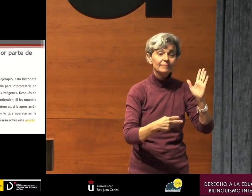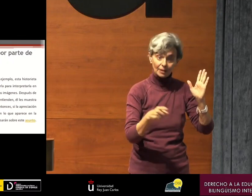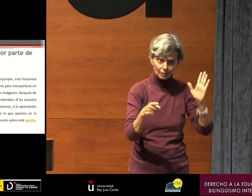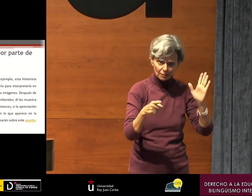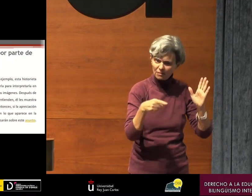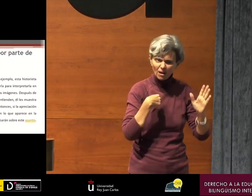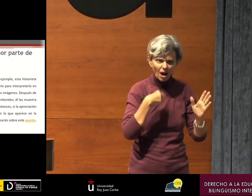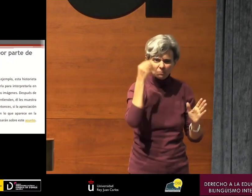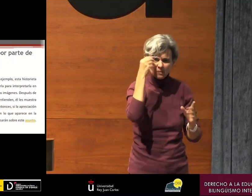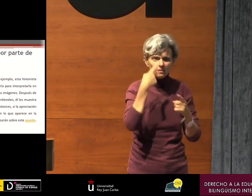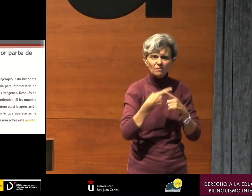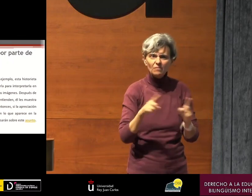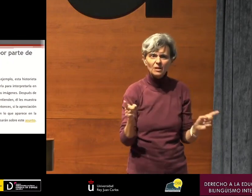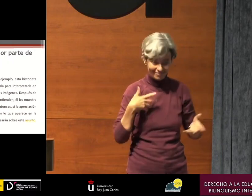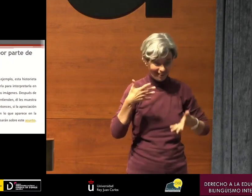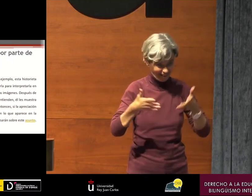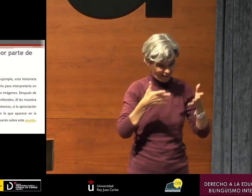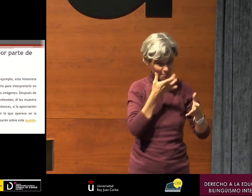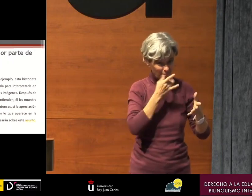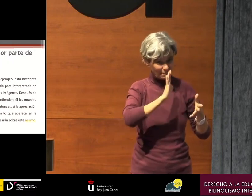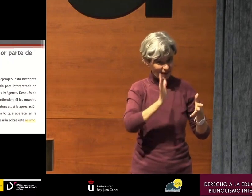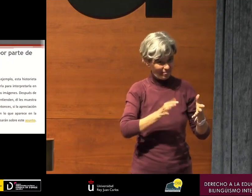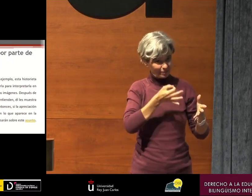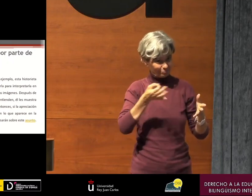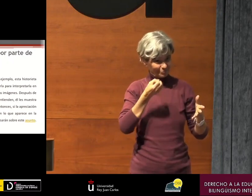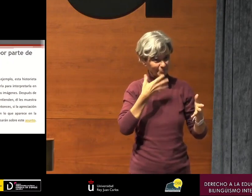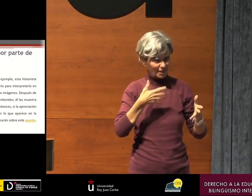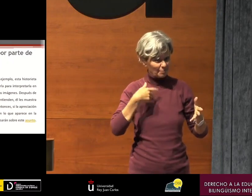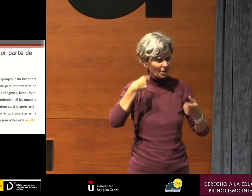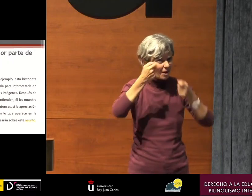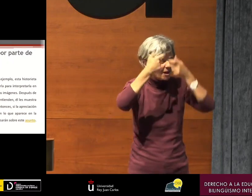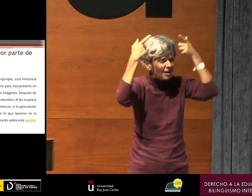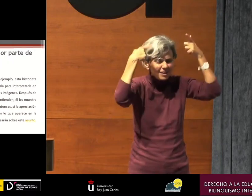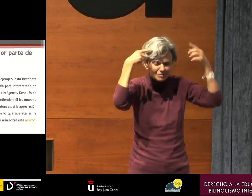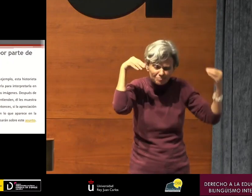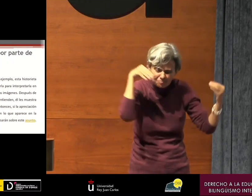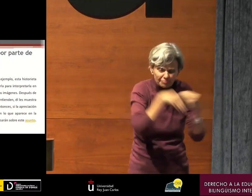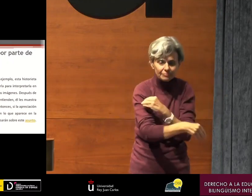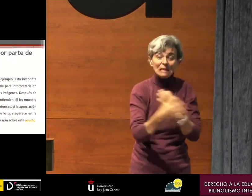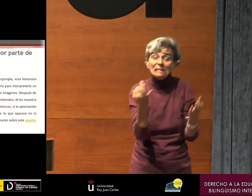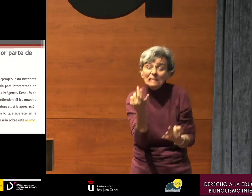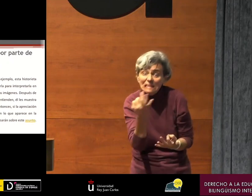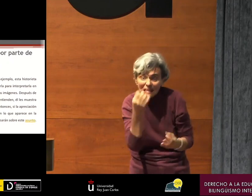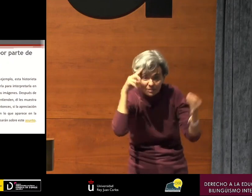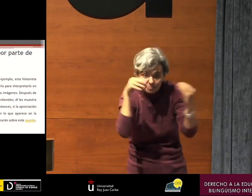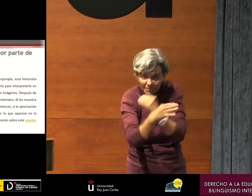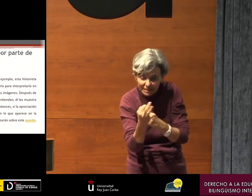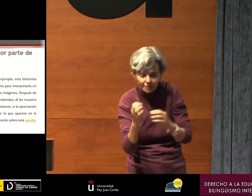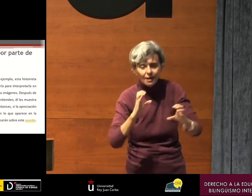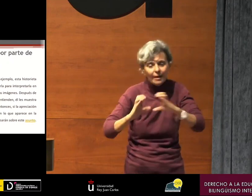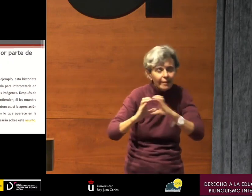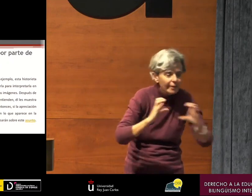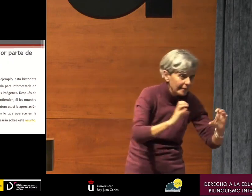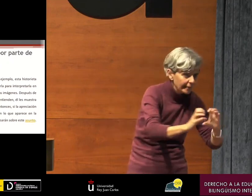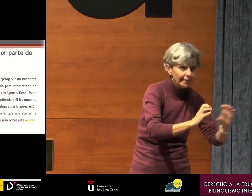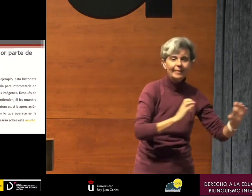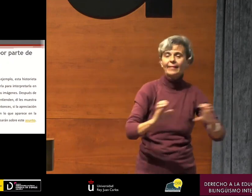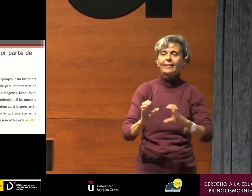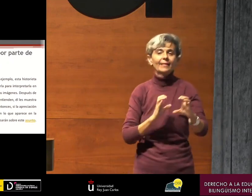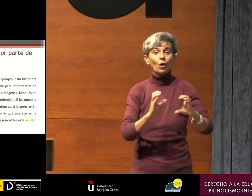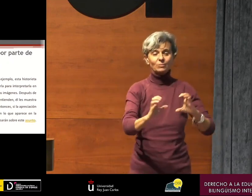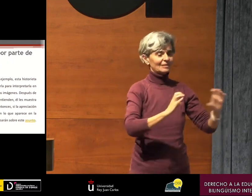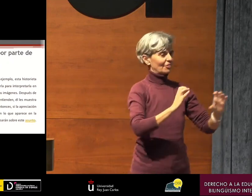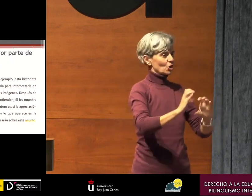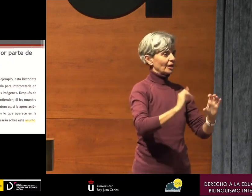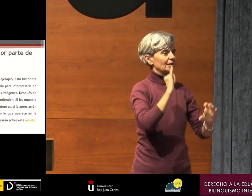termina y se aclara todo eso, se enseña la ficha. Entonces, ven, pues yo lo he entendido bien, no, yo me había imaginado otra cosa y es